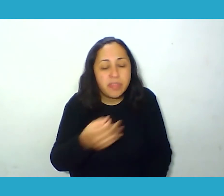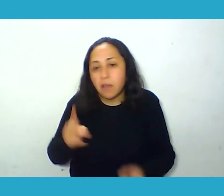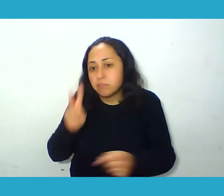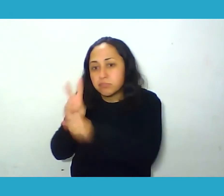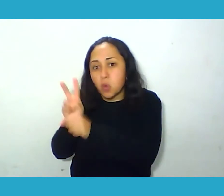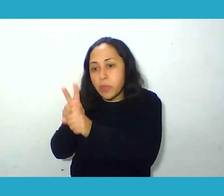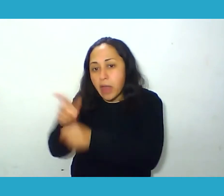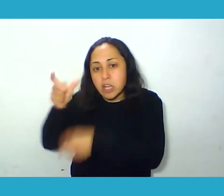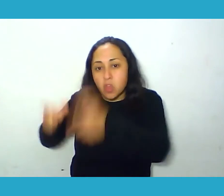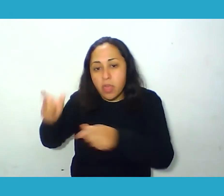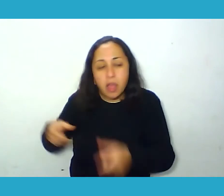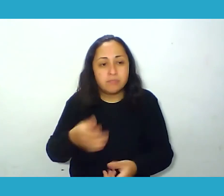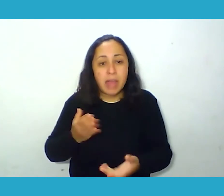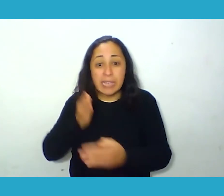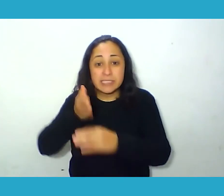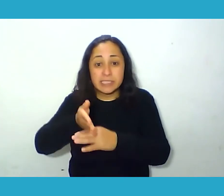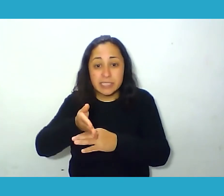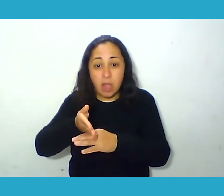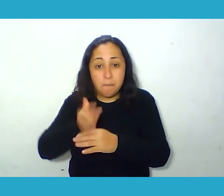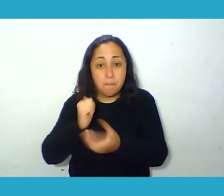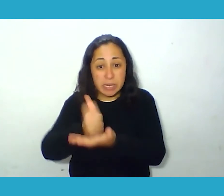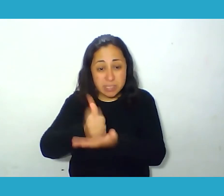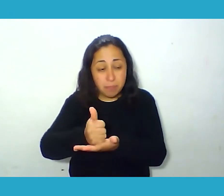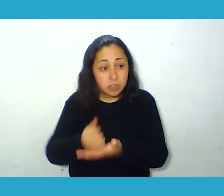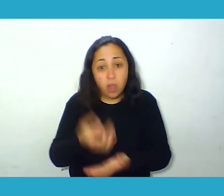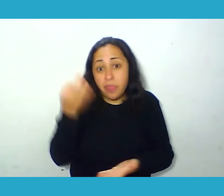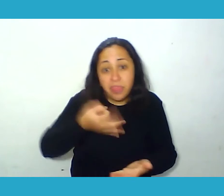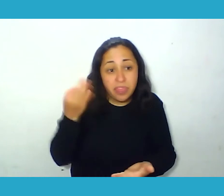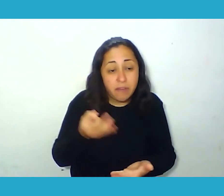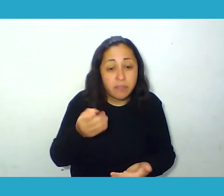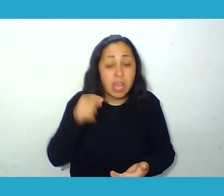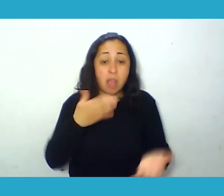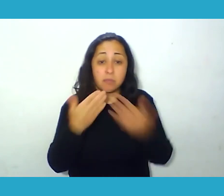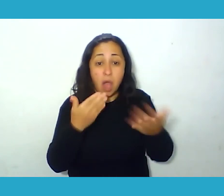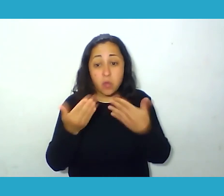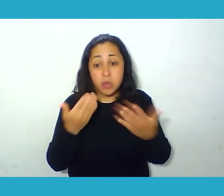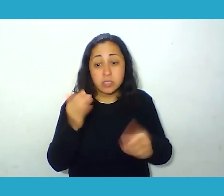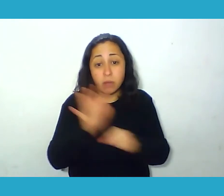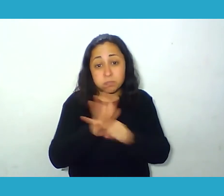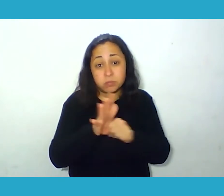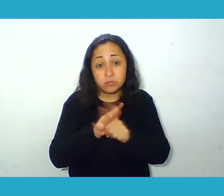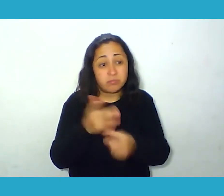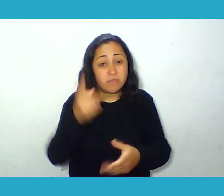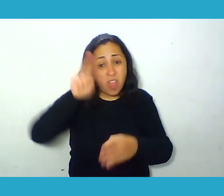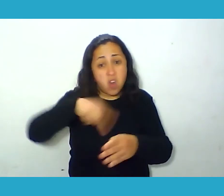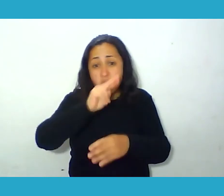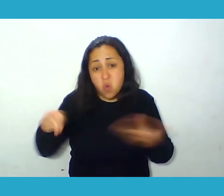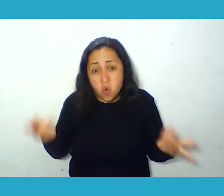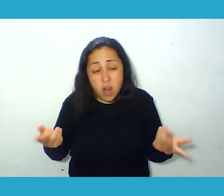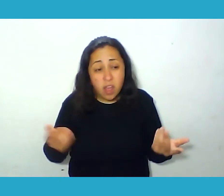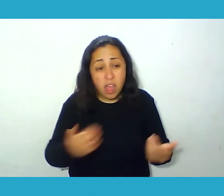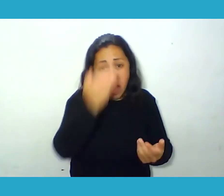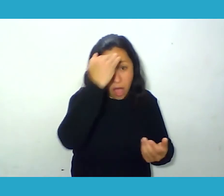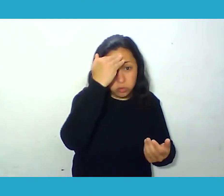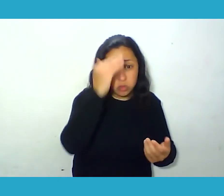por los ciudadanos, debe asegurarse la participación. Explica también que esta audiencia debe ser declarada nula por la autoridad de aplicación que se